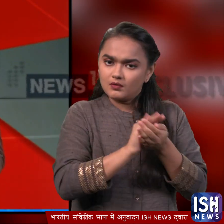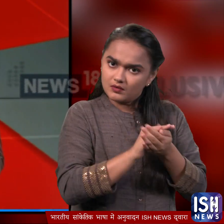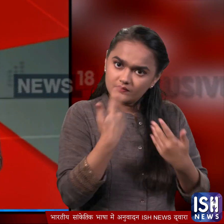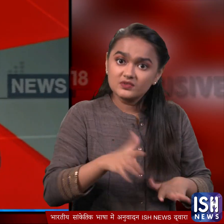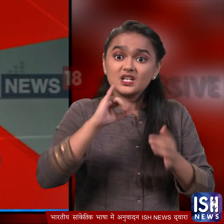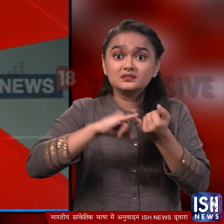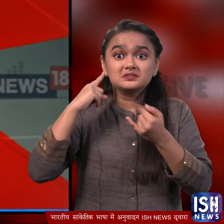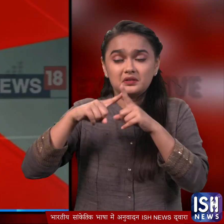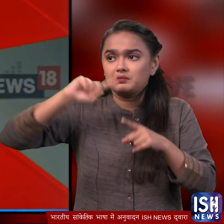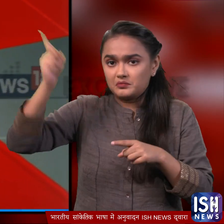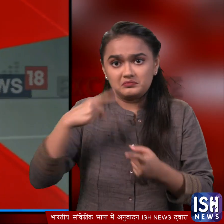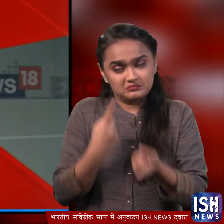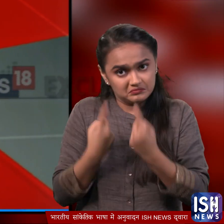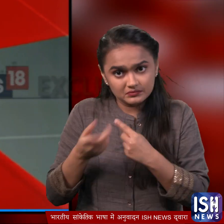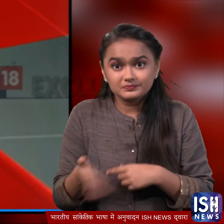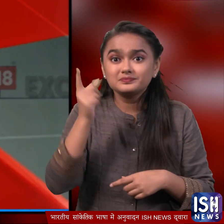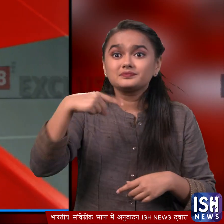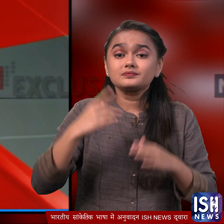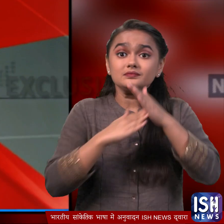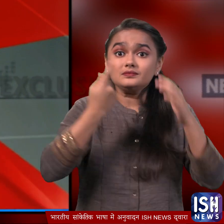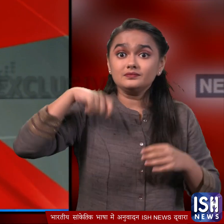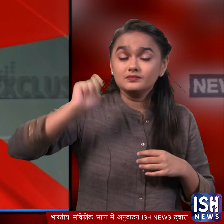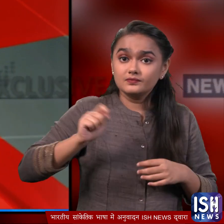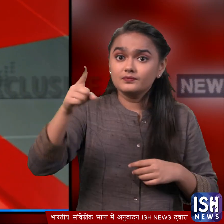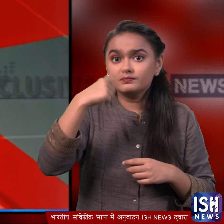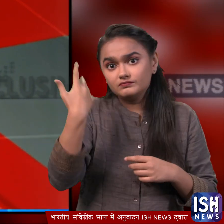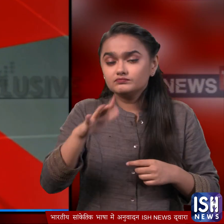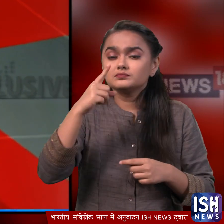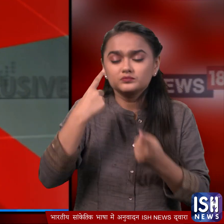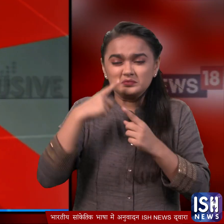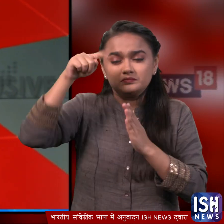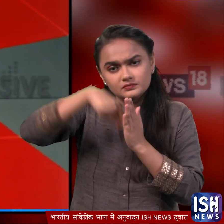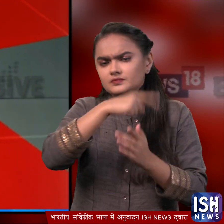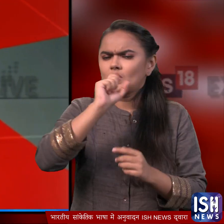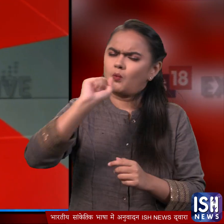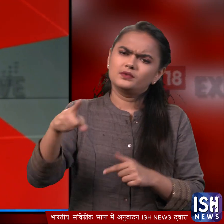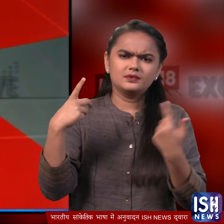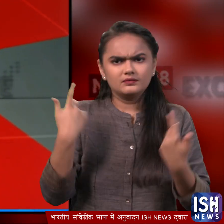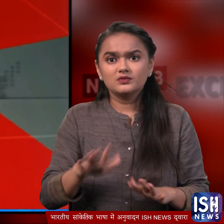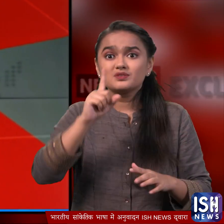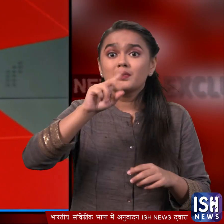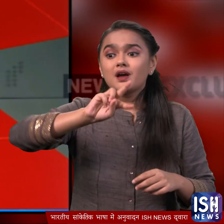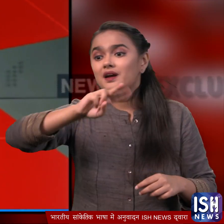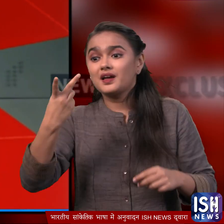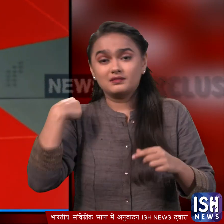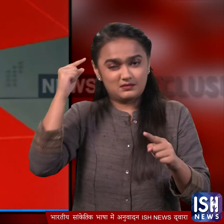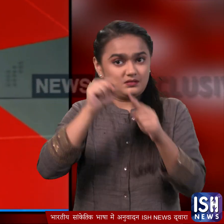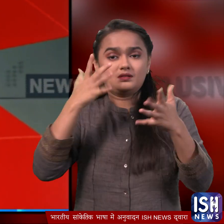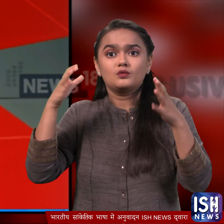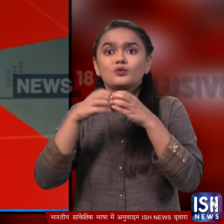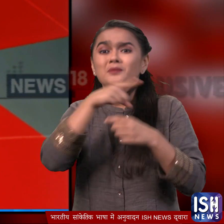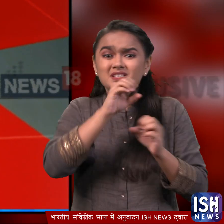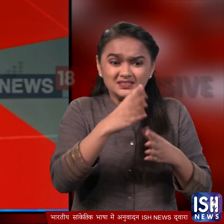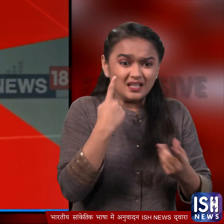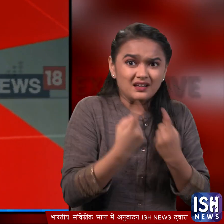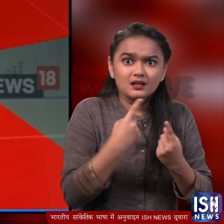जिसकी जांच के लिए एसआईटी बना दी गई है और हाईकोर्ट के रिटायर्ड जज से जांच कराने का फैसला भी हो चुका है। लेकिन विपक्षी दलों के नेता जांच शुरू होने से पहले